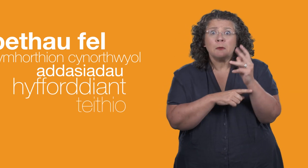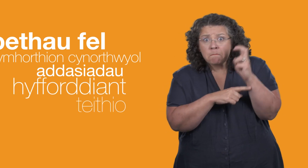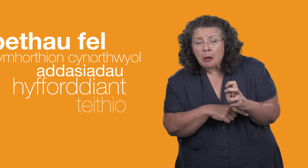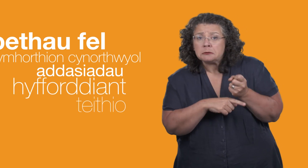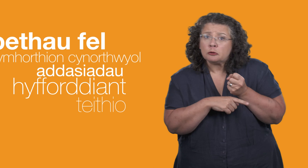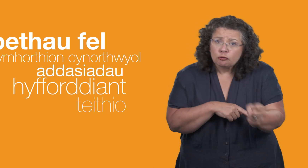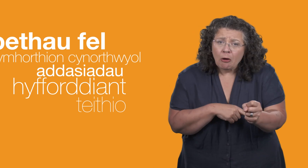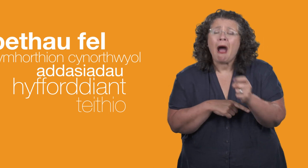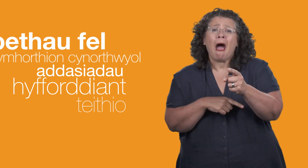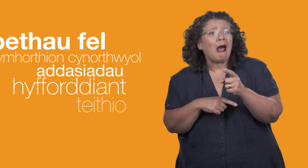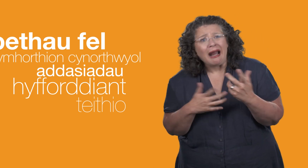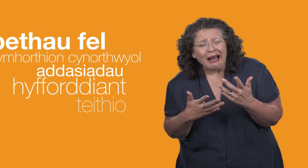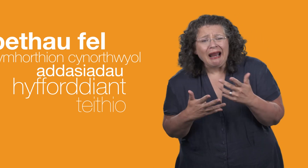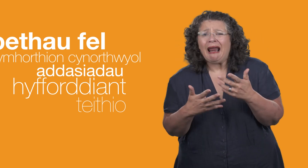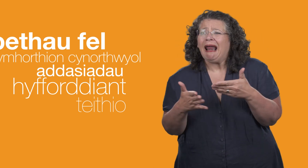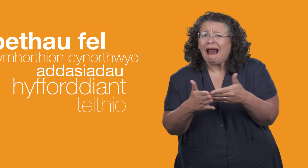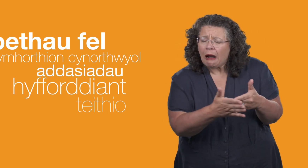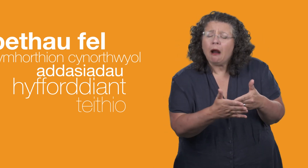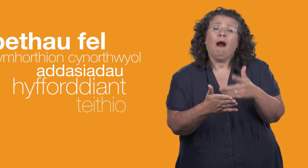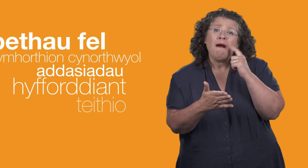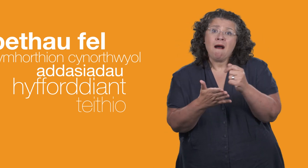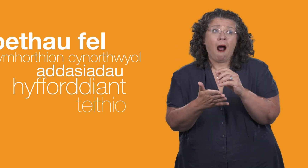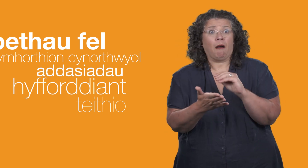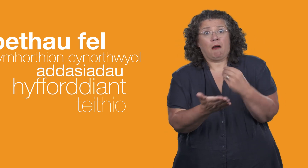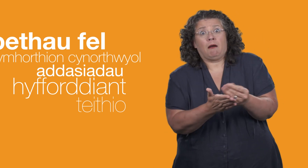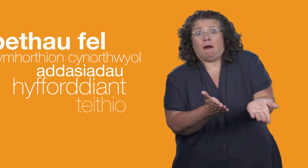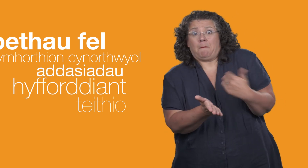o amgylch yr etholaeth os na allwch ddefnyddio trafnidiaeth cyhoeddus,